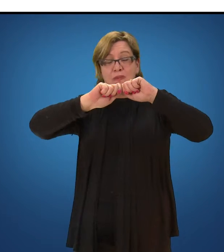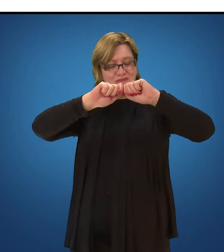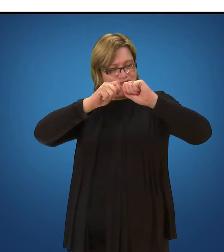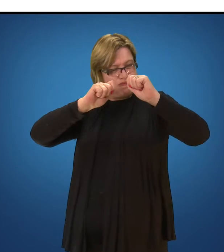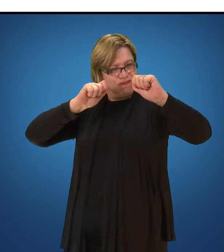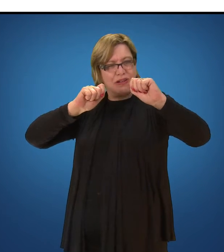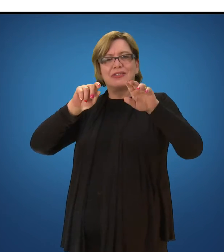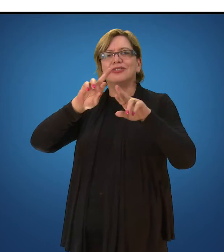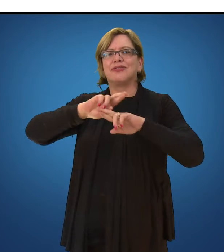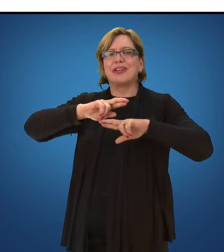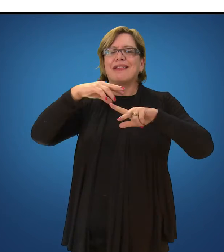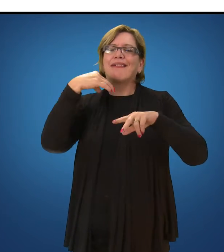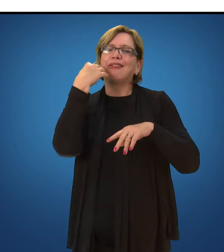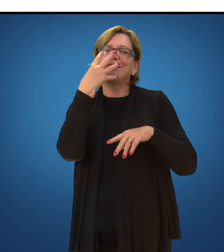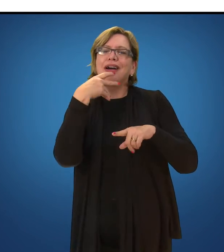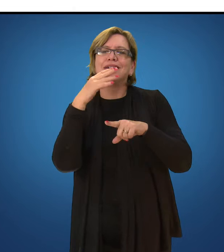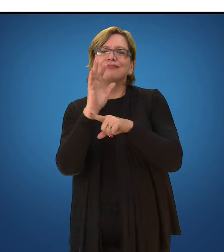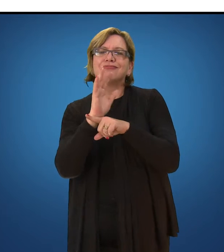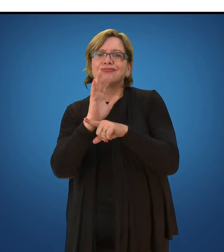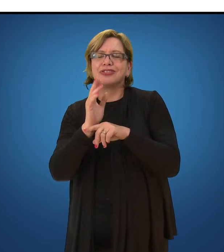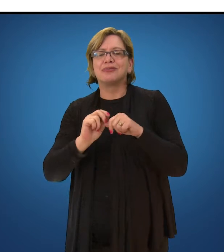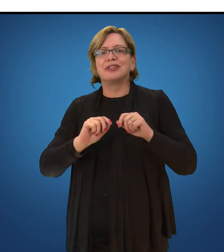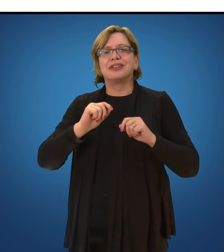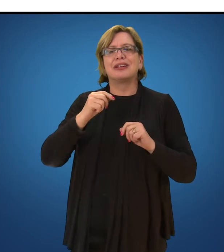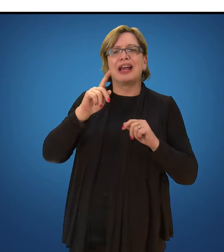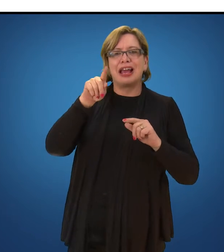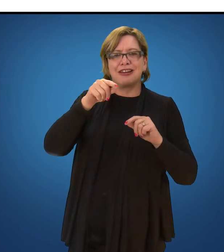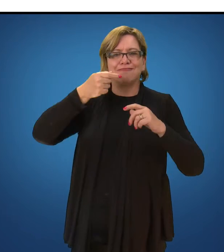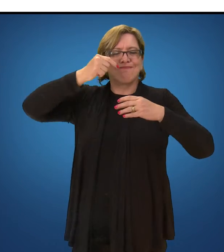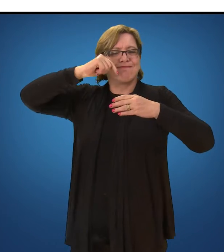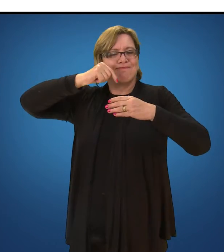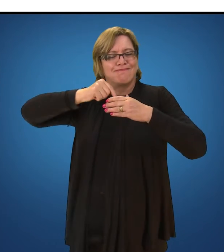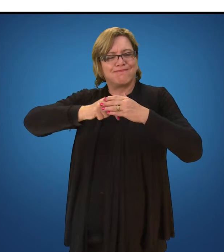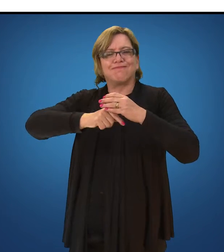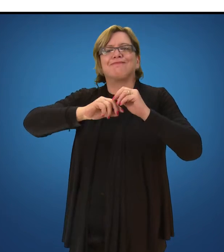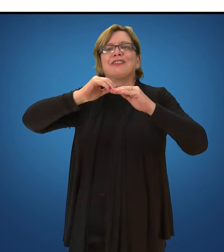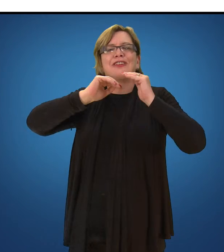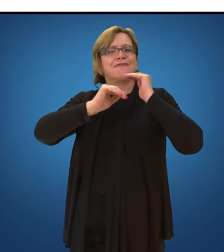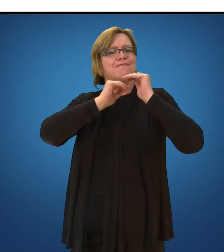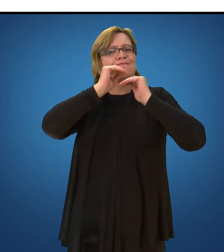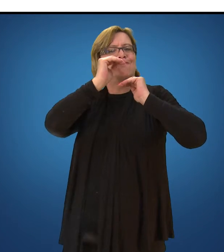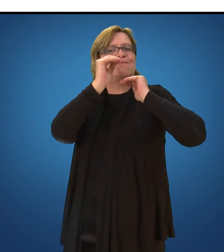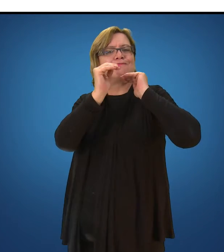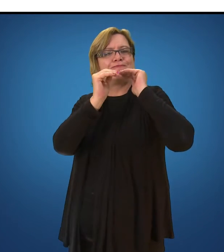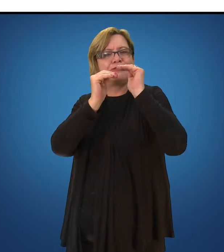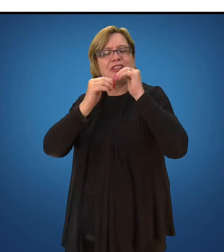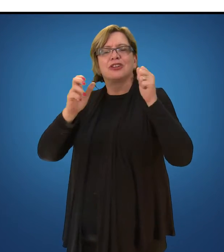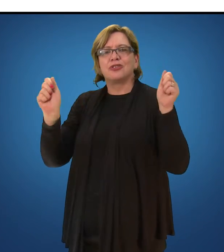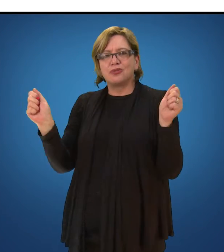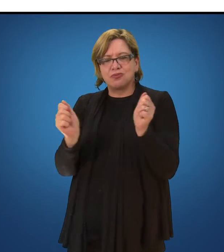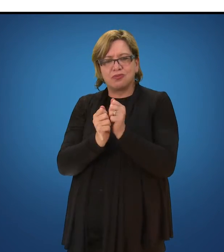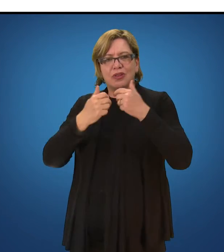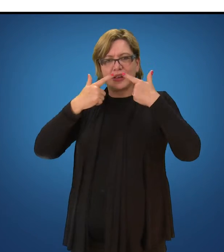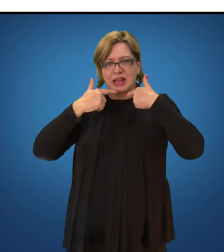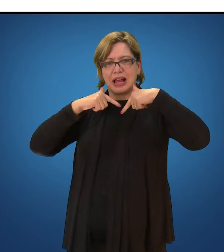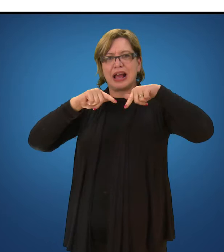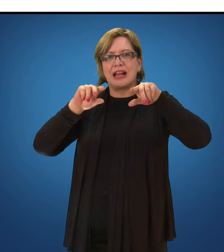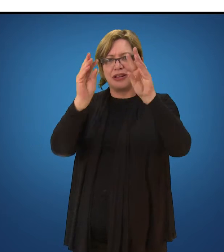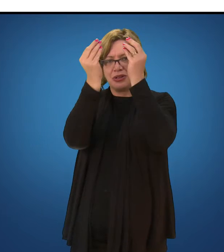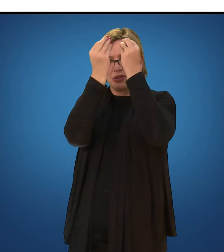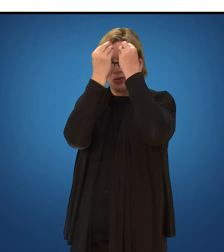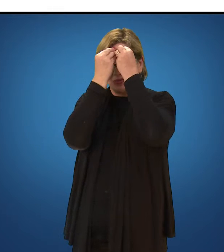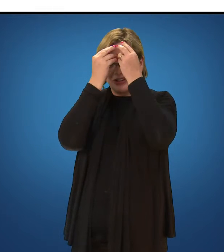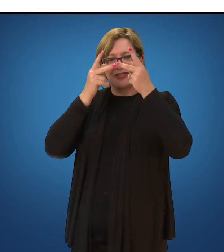filme, mesmo o termo história. Narrativa é o processo pelo qual a gente, através da linguagem falada